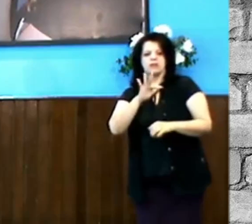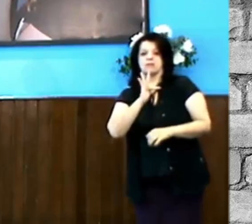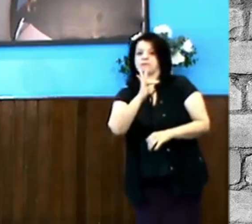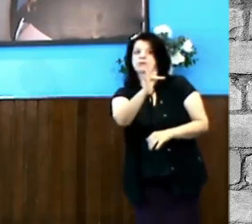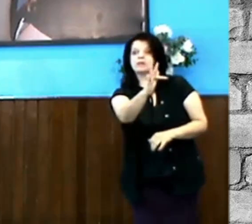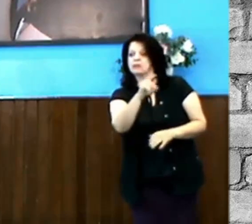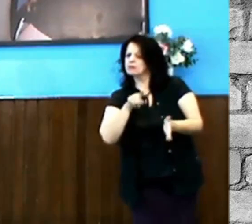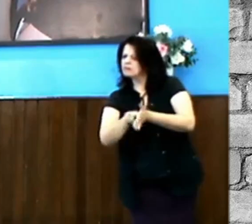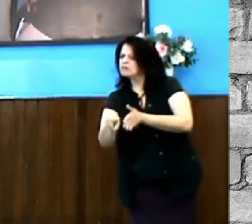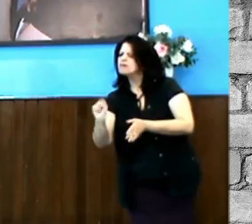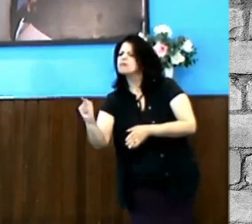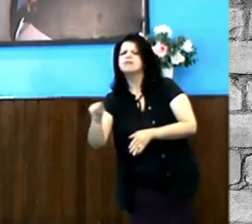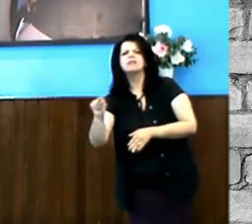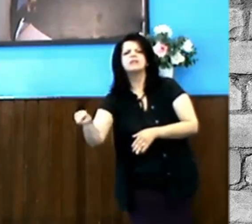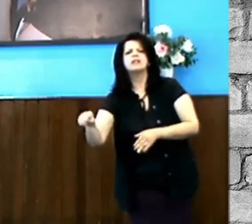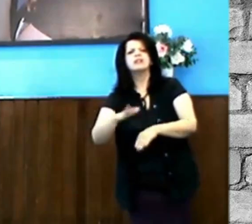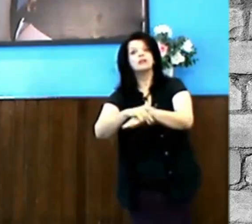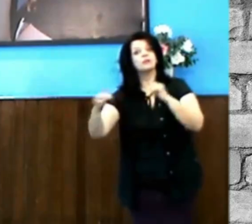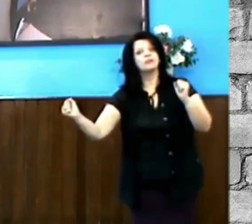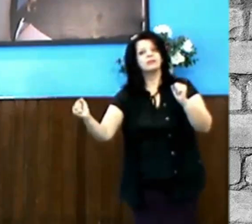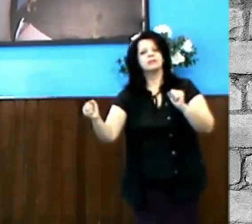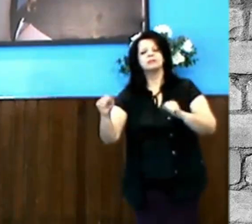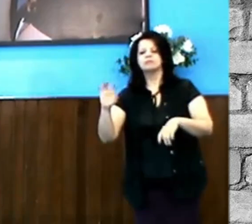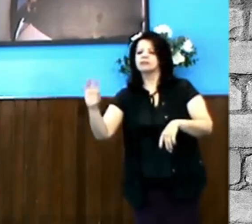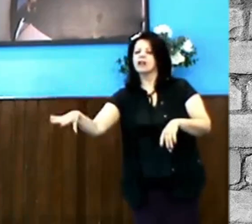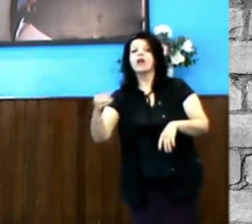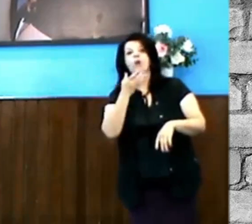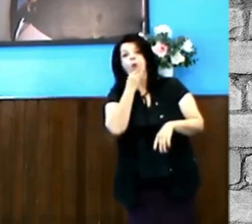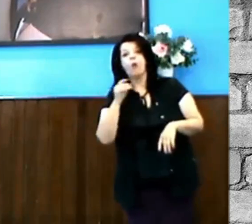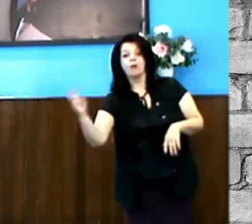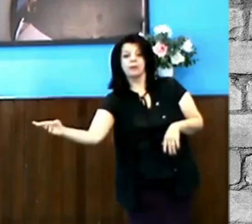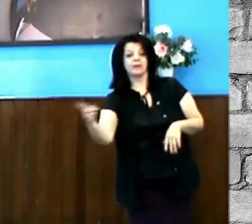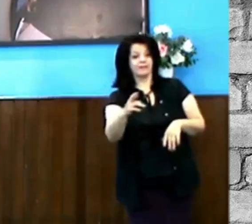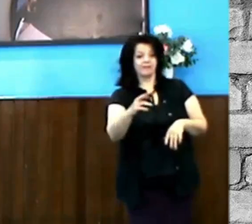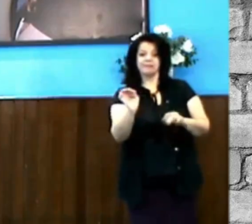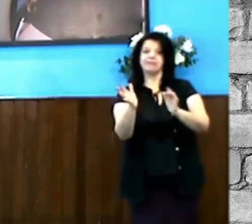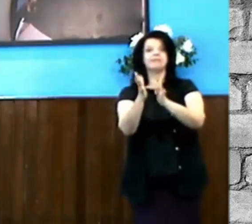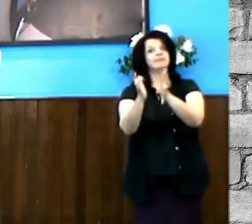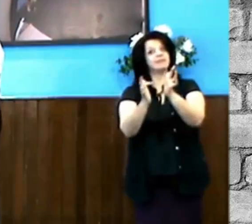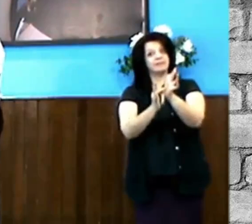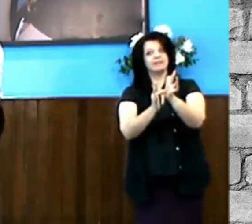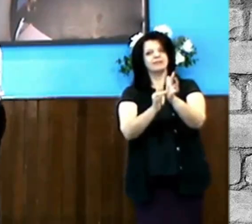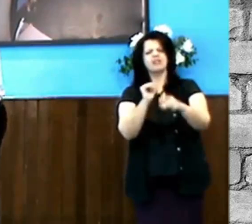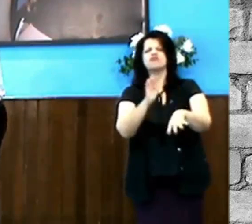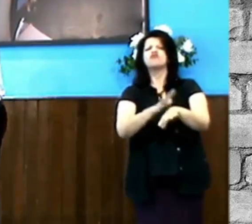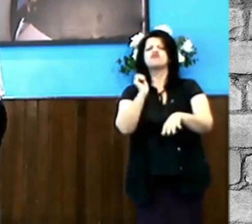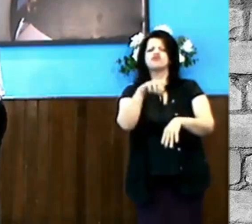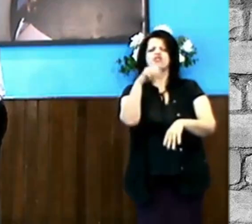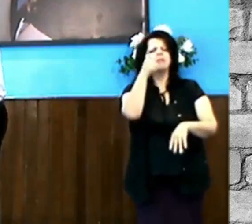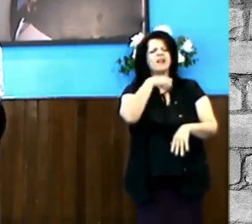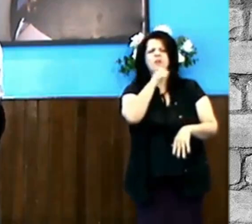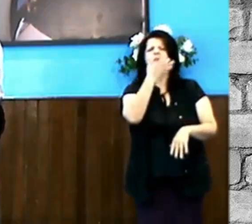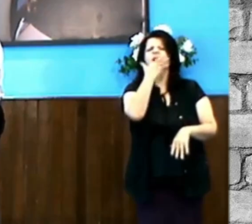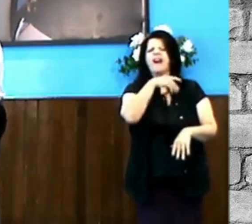Jesus. E os fariseus entrevistaram ele, chamaram seus pais, entrevistaram seus